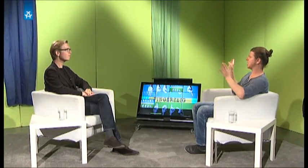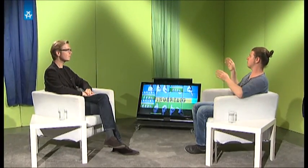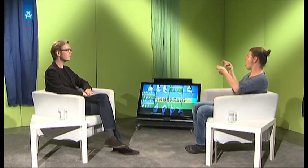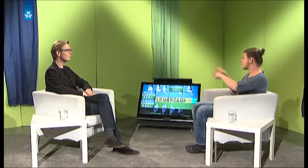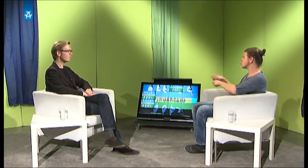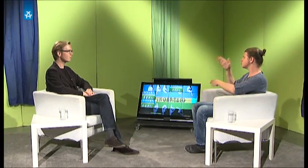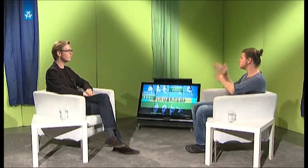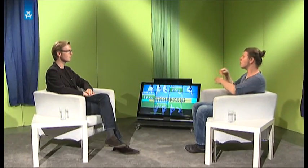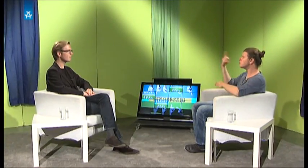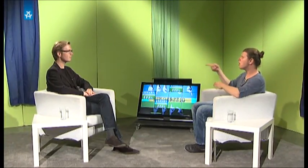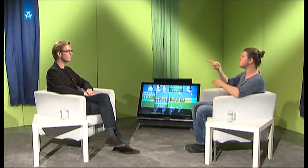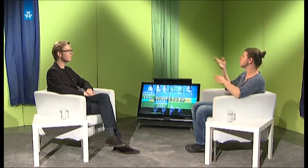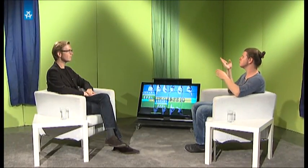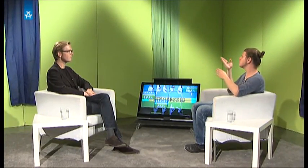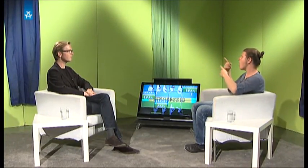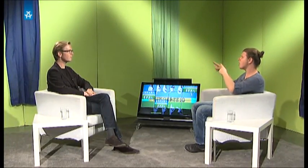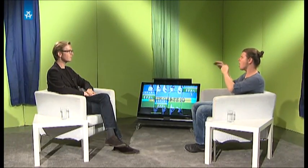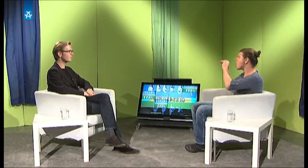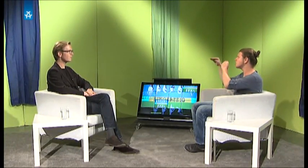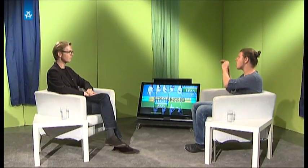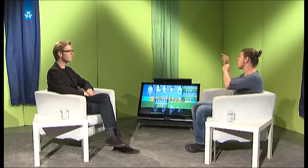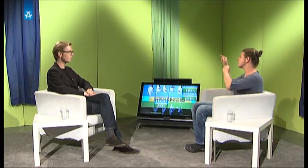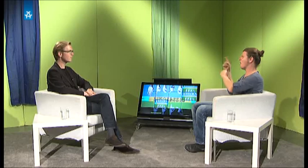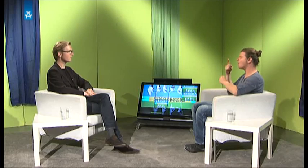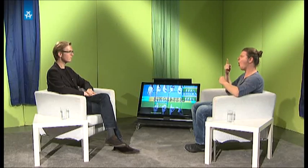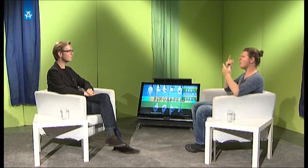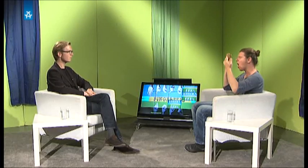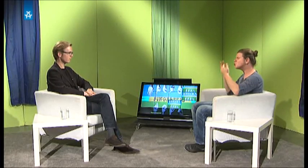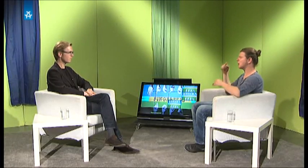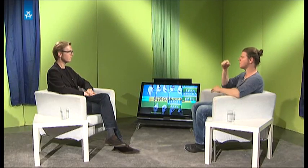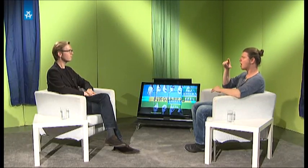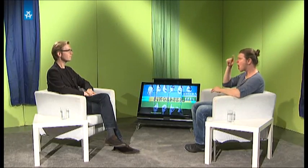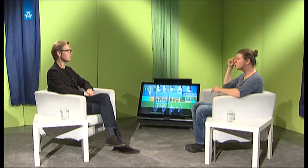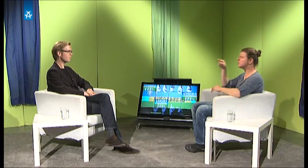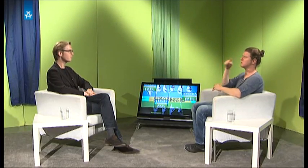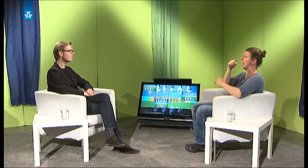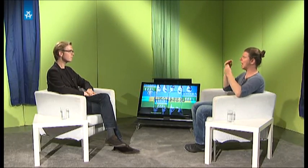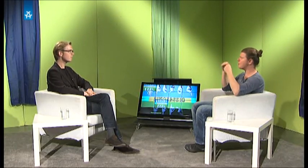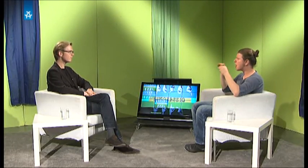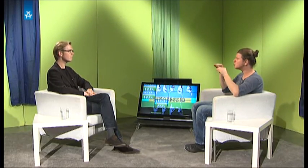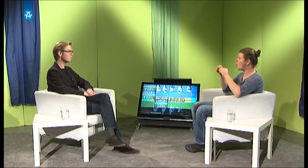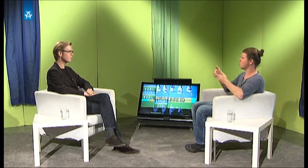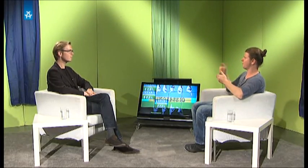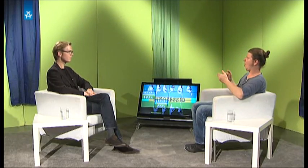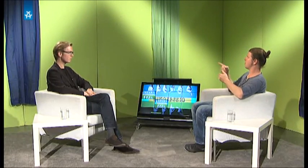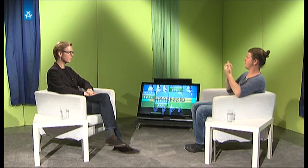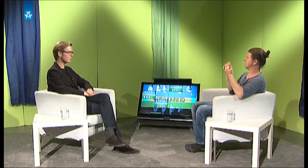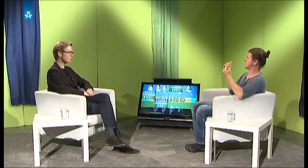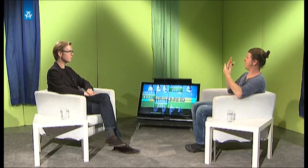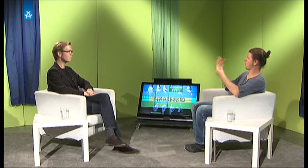man kann ja viele andere Länder bereisen und da seine Erfahrungen sammeln. Warum bist du dann in die USA gegangen und warum gerade nach Gellodet? Und woher hast du die Informationen